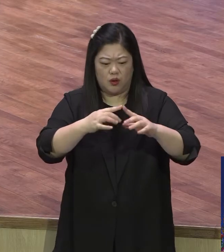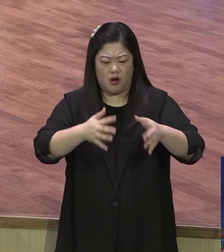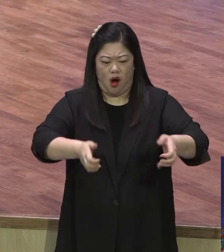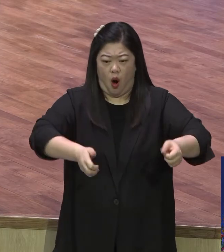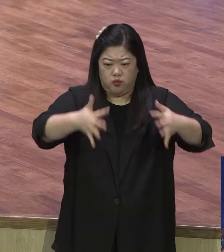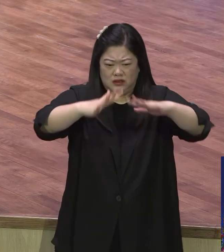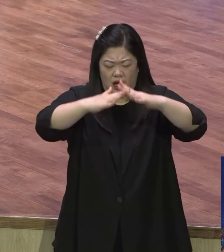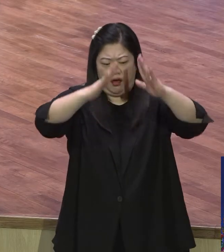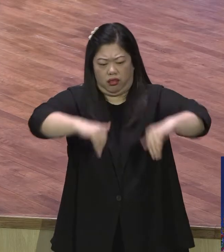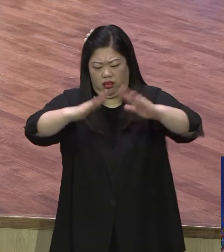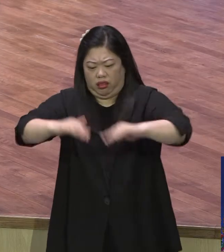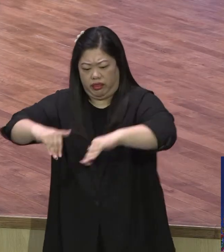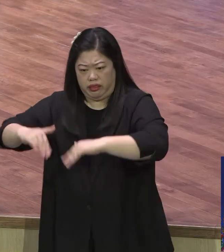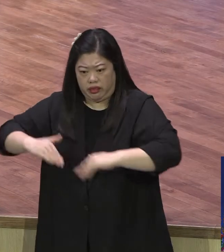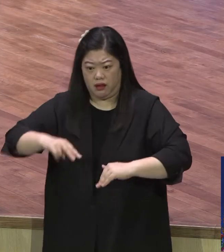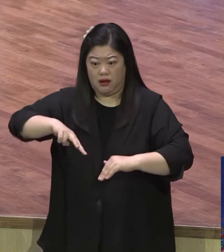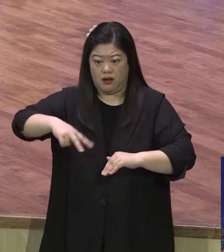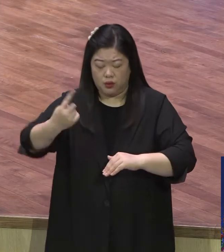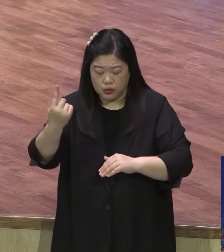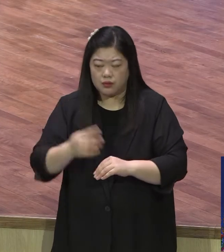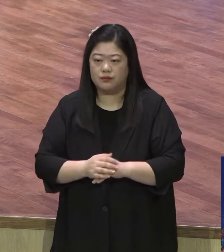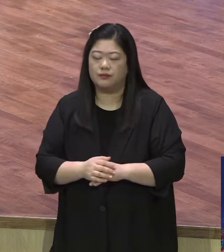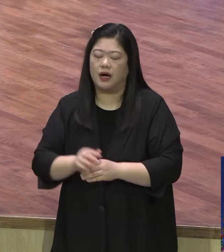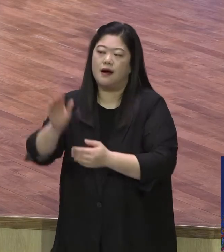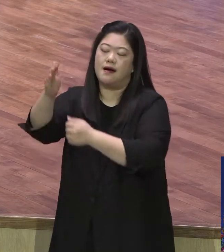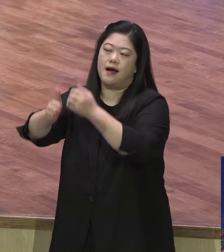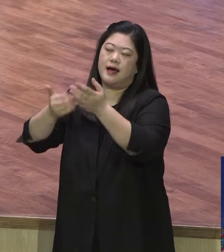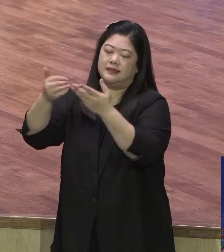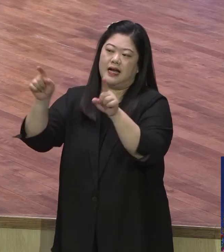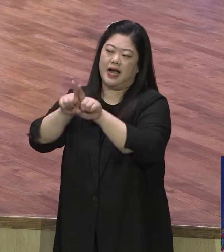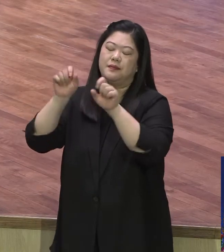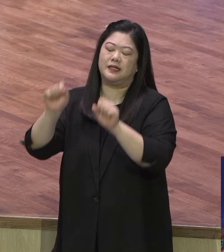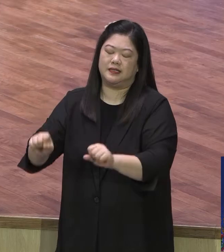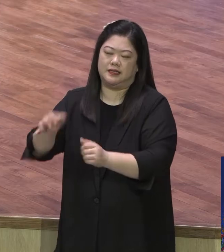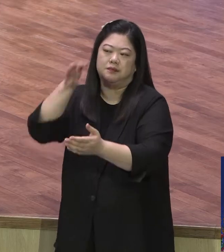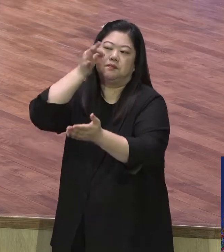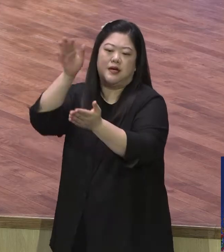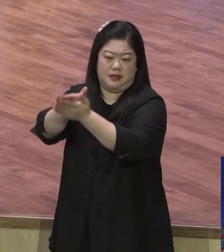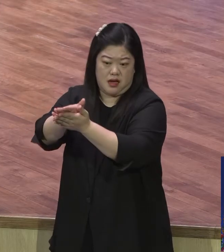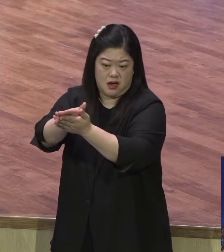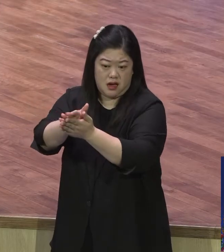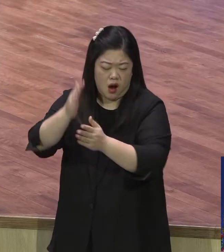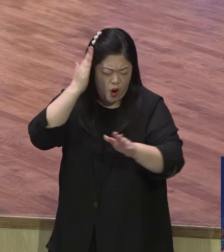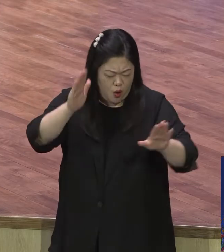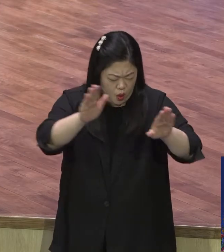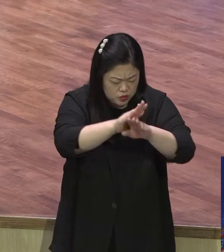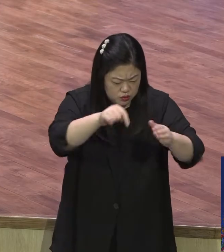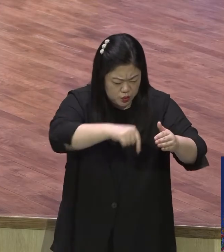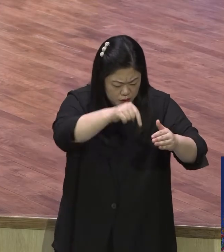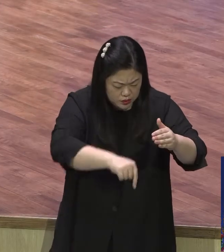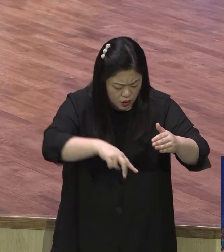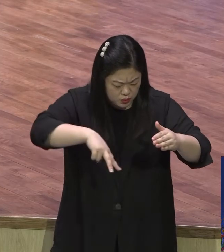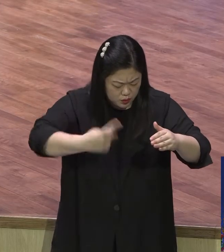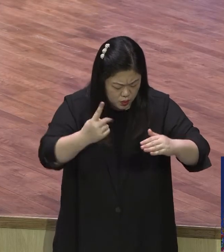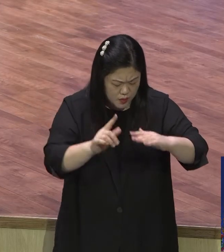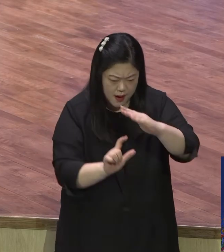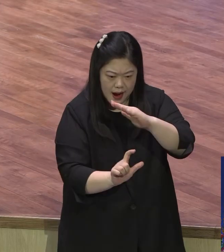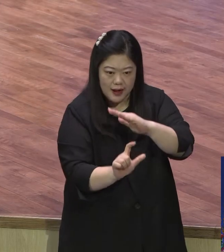세상을 보지 않고 그 허감 속에서 활동하시는 하나님을 보았다 어둠 속에서 그들은 아침을 보고